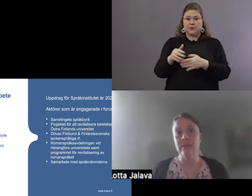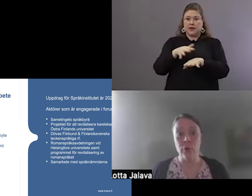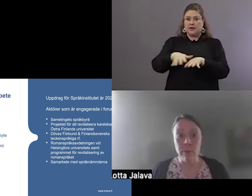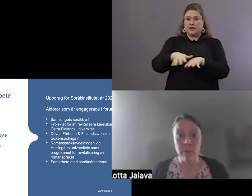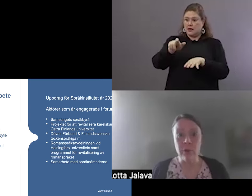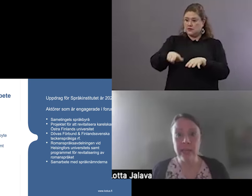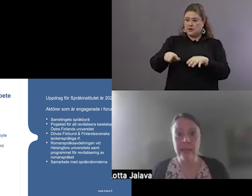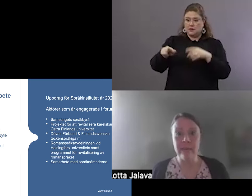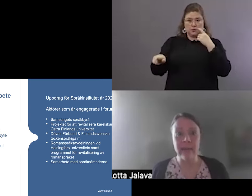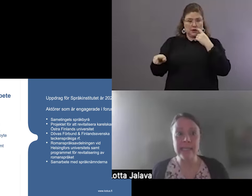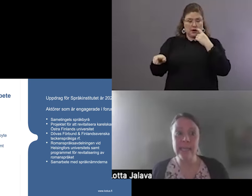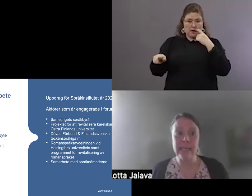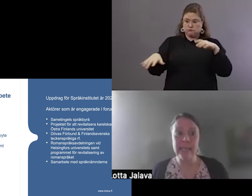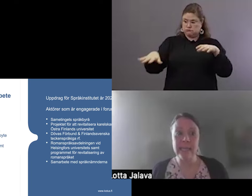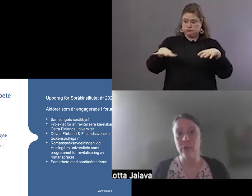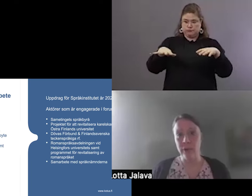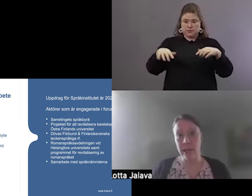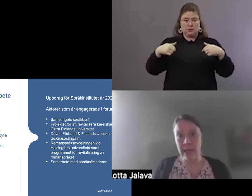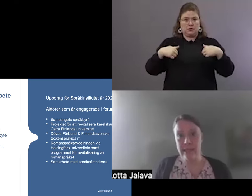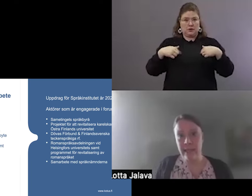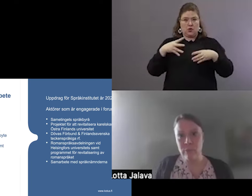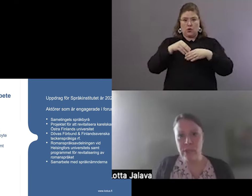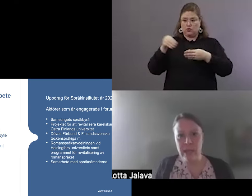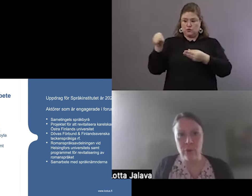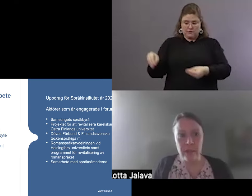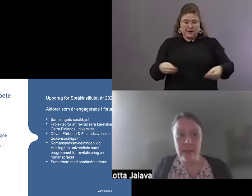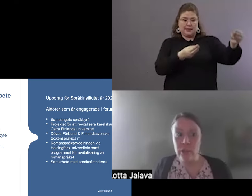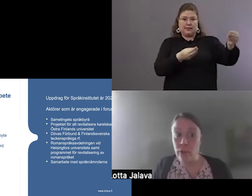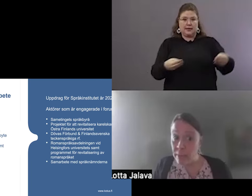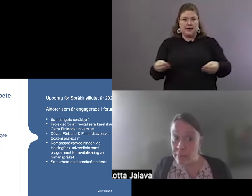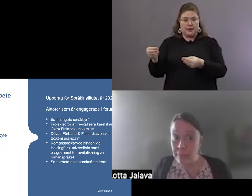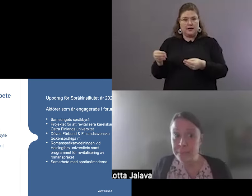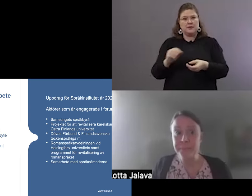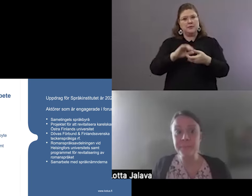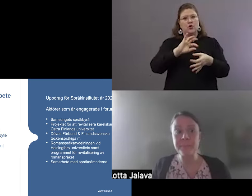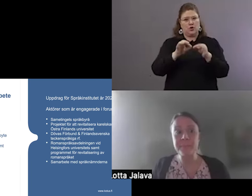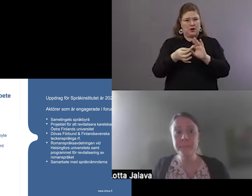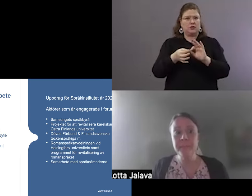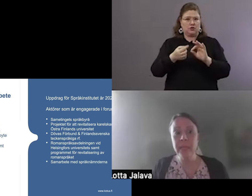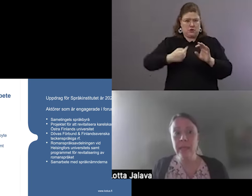kieliasiantuntija toimijoiden välisenä jonkinlaisena tämmöisenä koordinaatioelimenä.